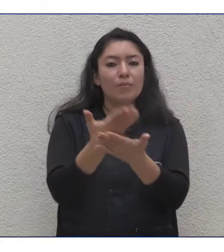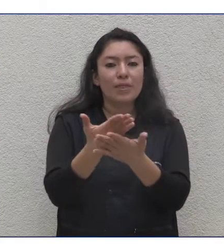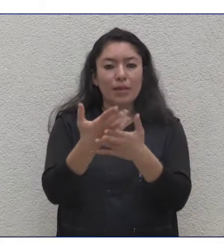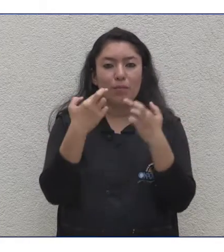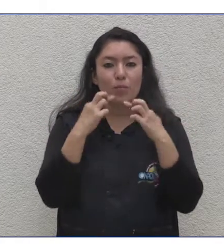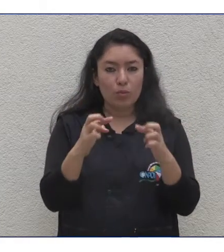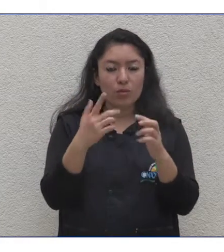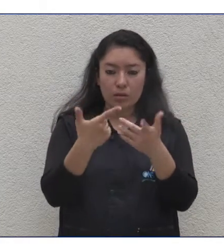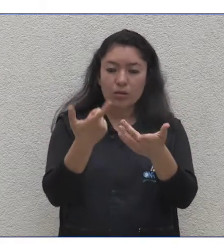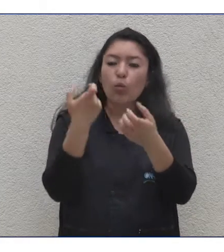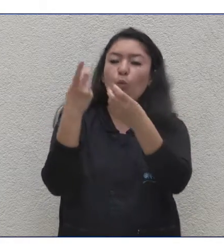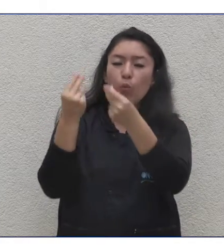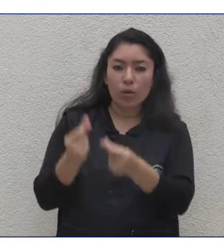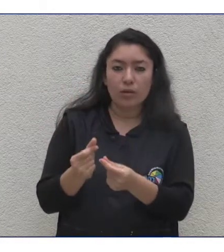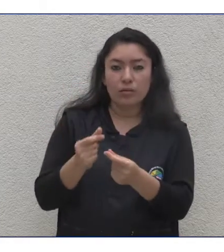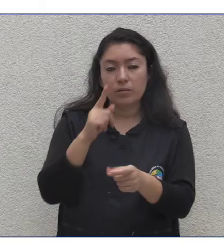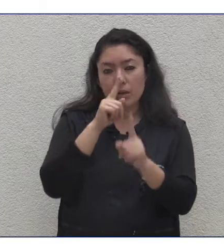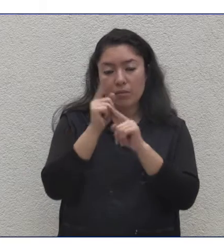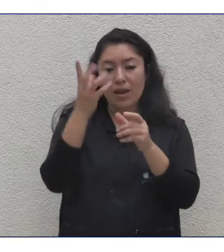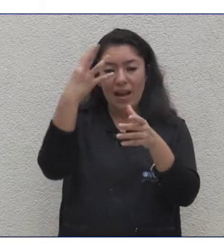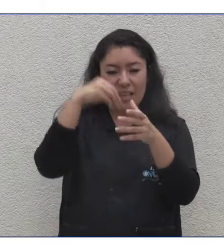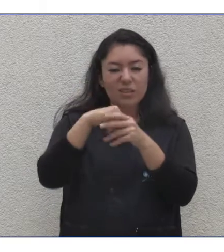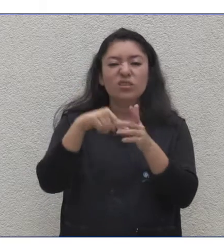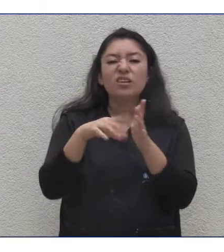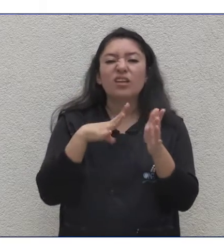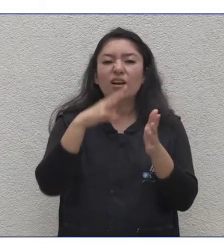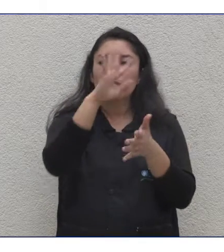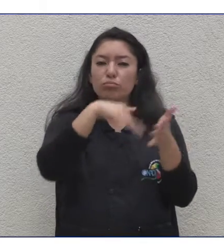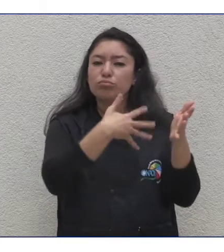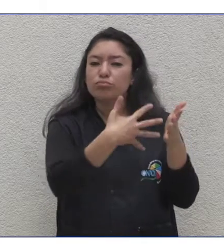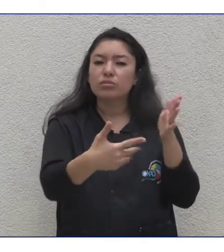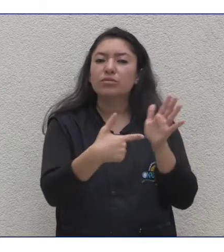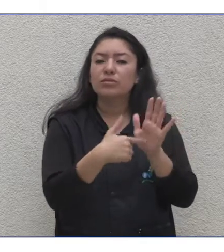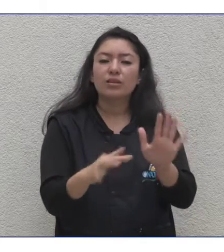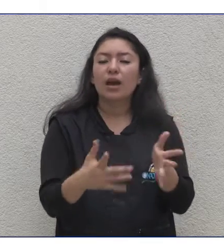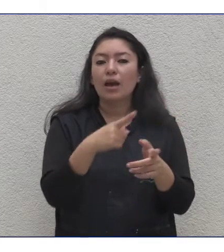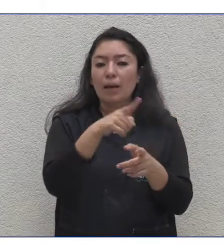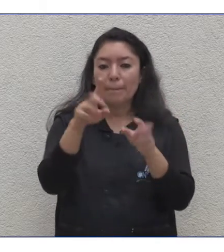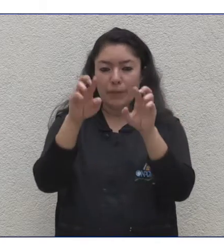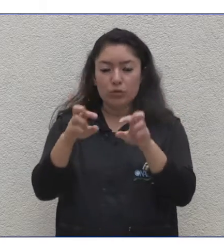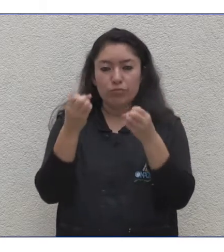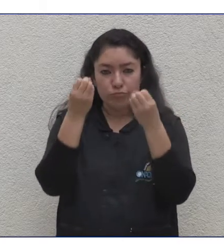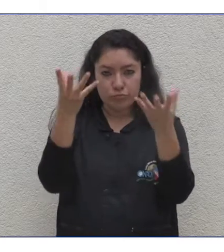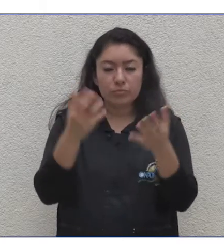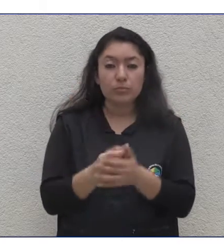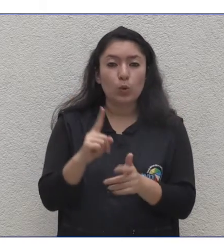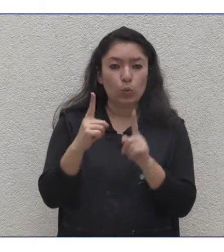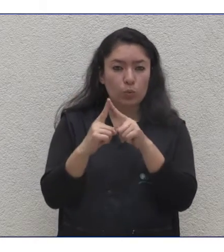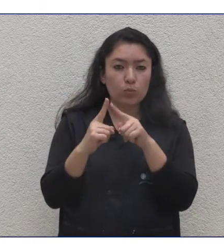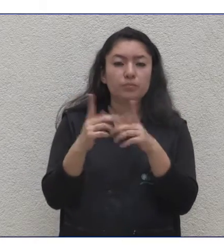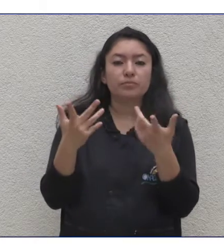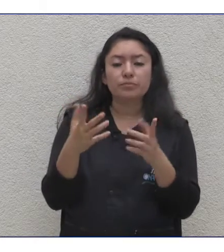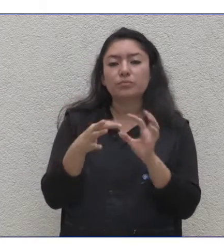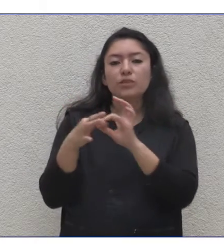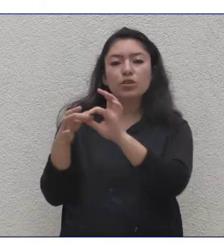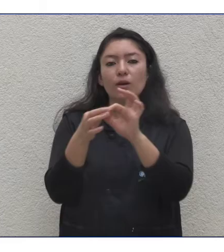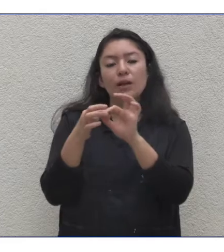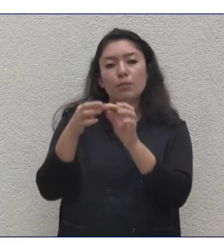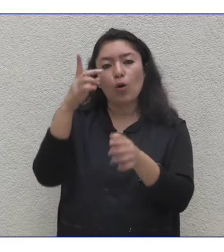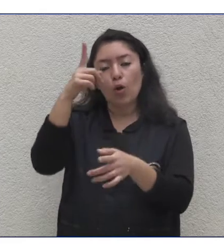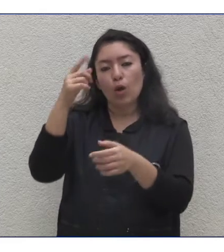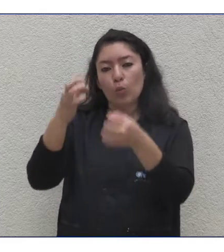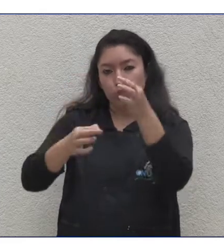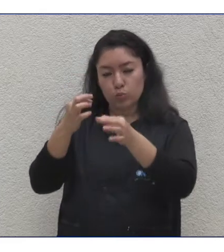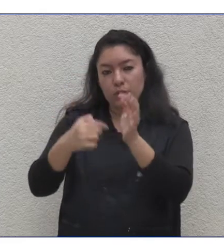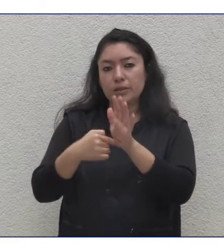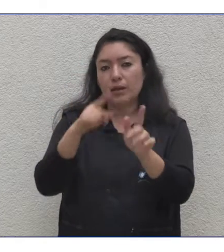solicite, dentro de los que se incluye el siguiente listado, que es enunciativo y no limitativo. 1. Organismo